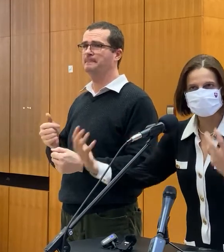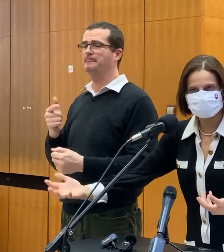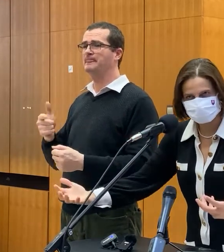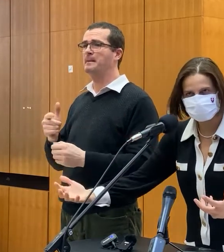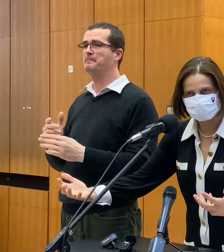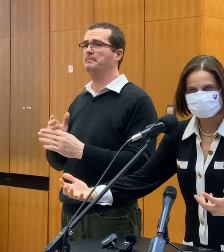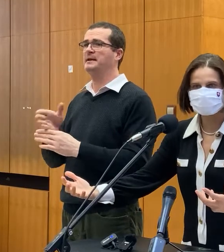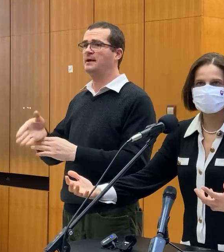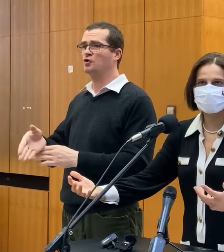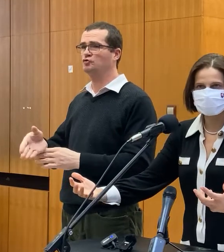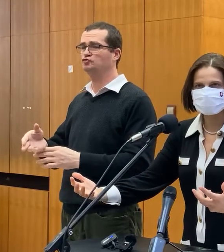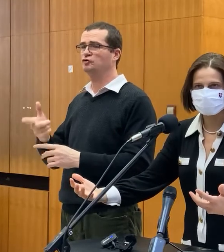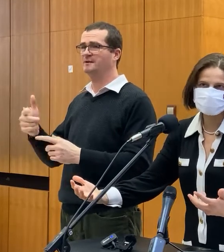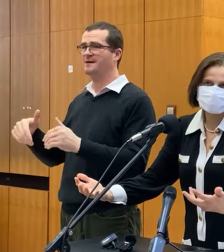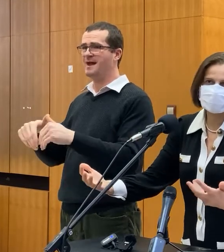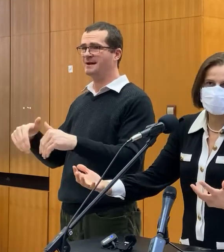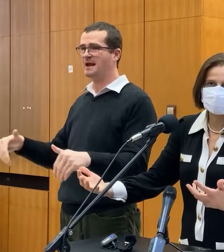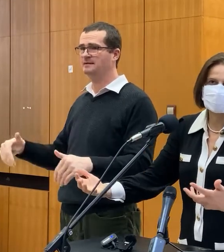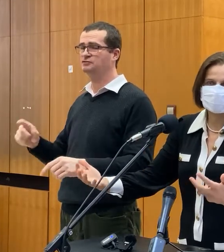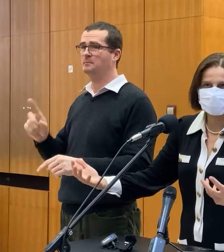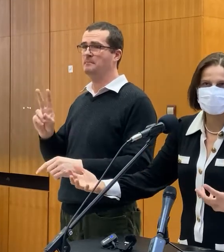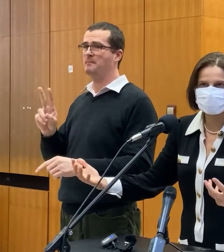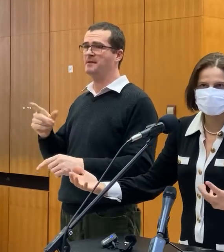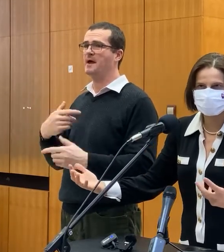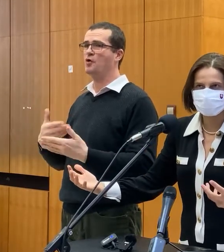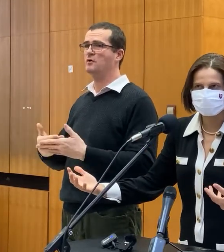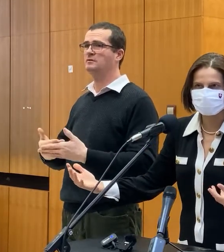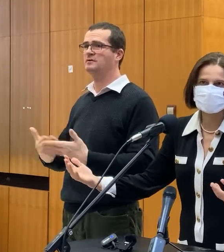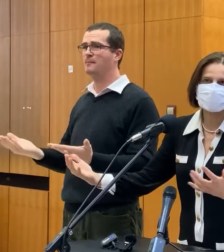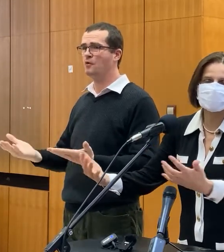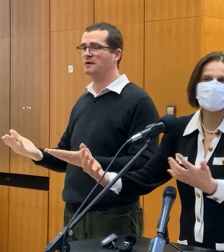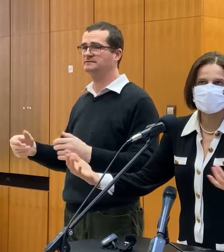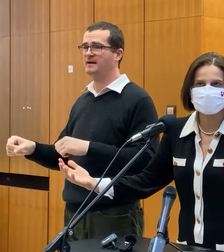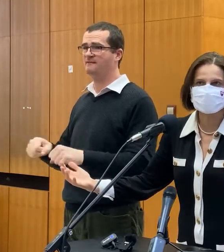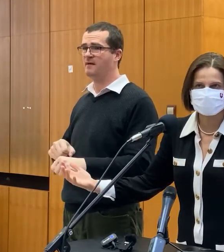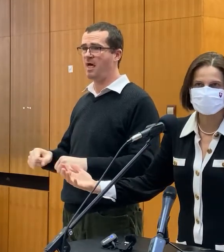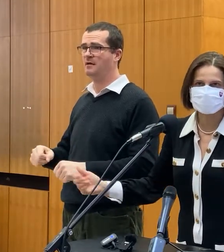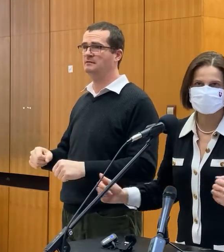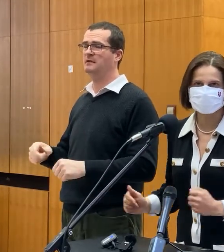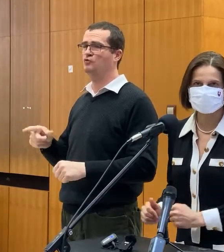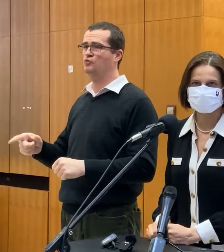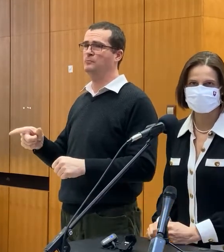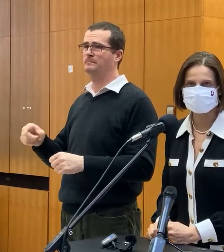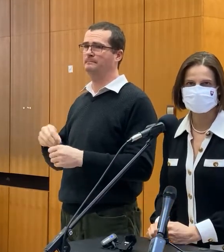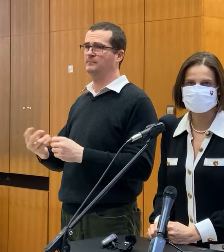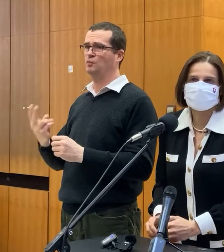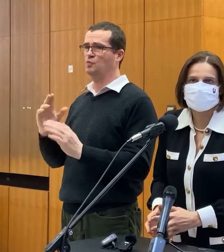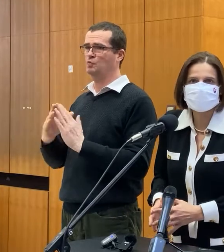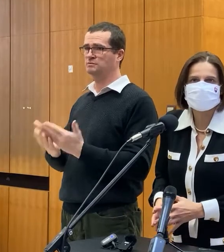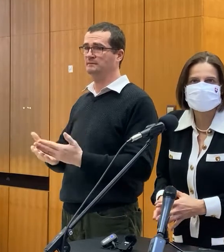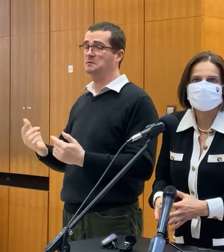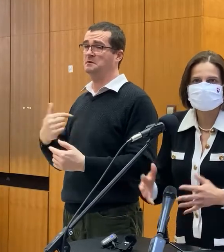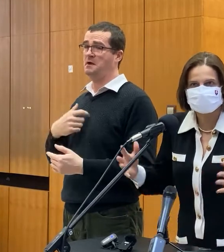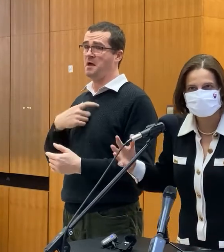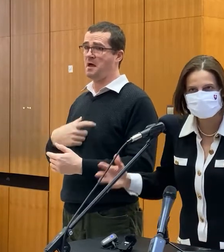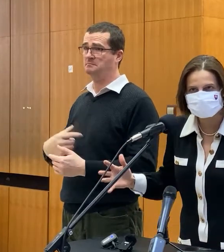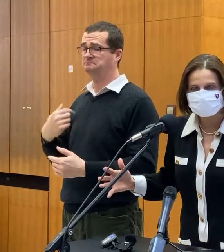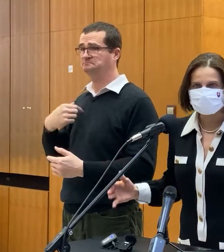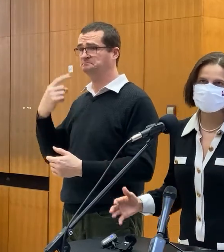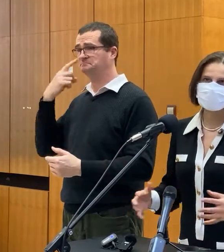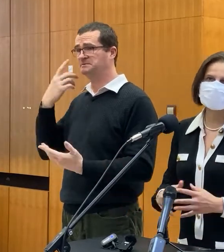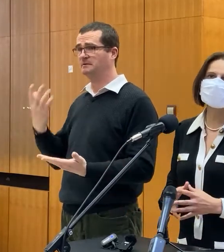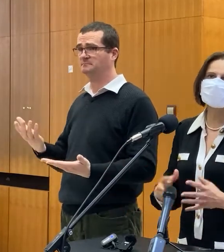principiálne prekročí vlastne tie hranice, ktoré má mať ako demokratická vláda, no tak na to tu už máme nástroje, ktoré sú v ústave. Takže ja osobne si